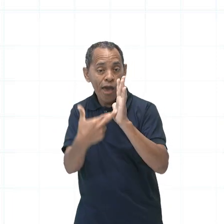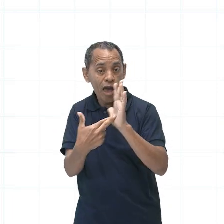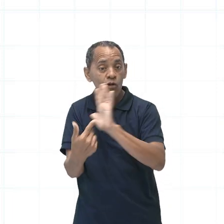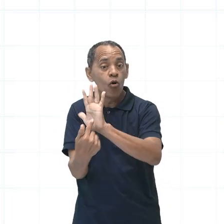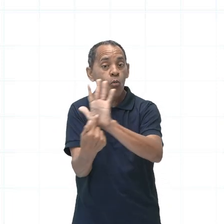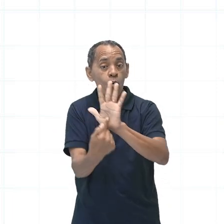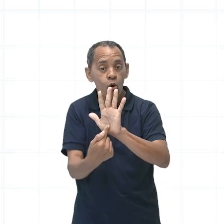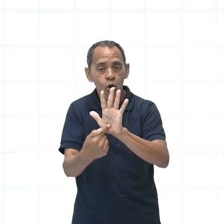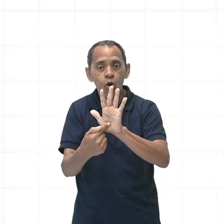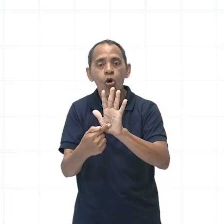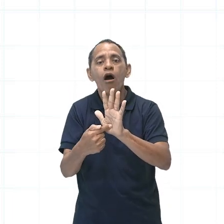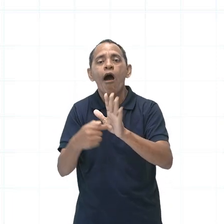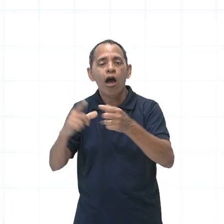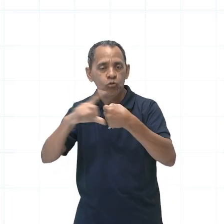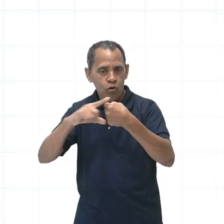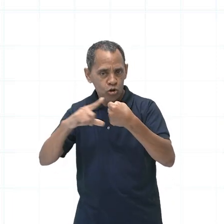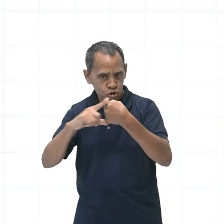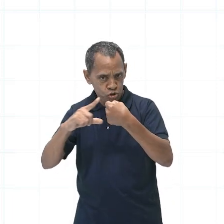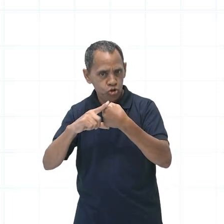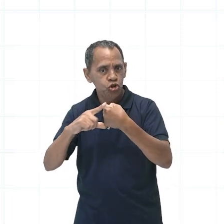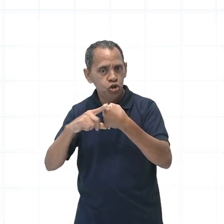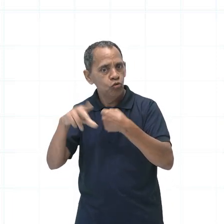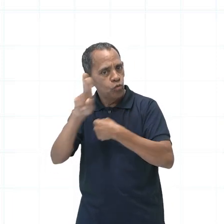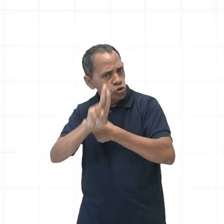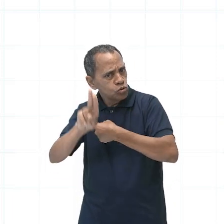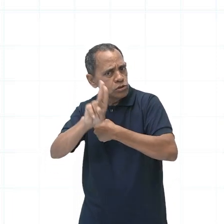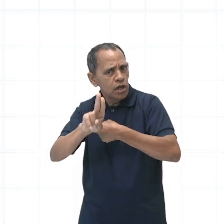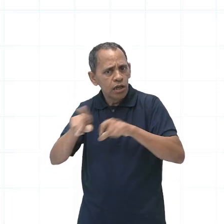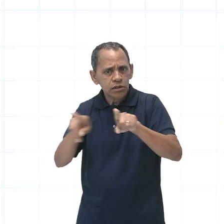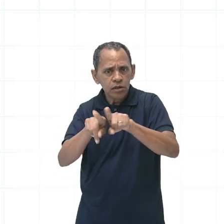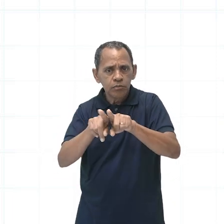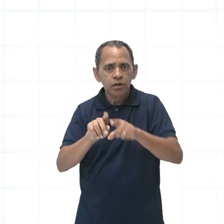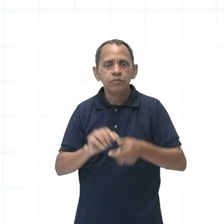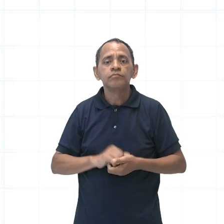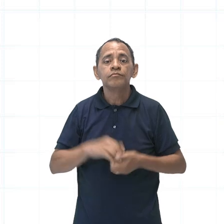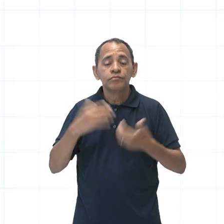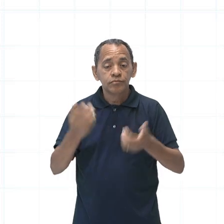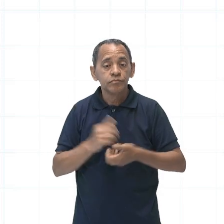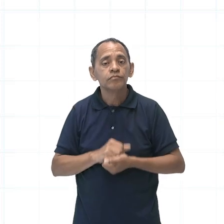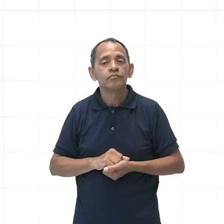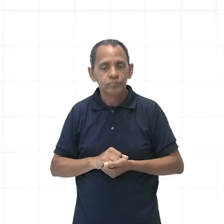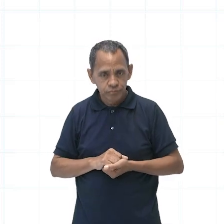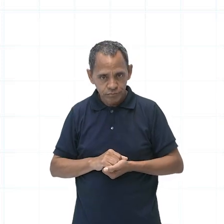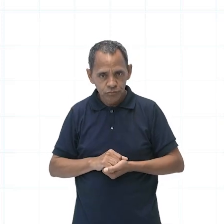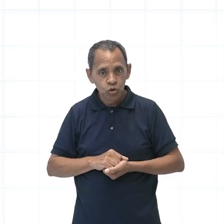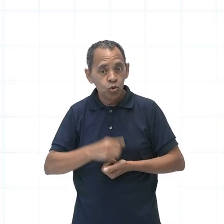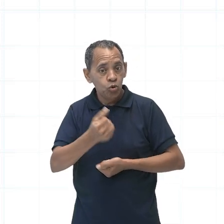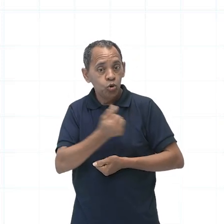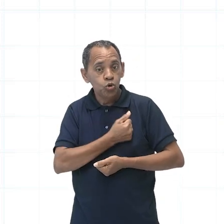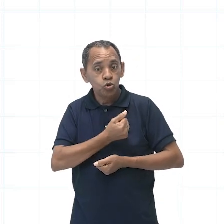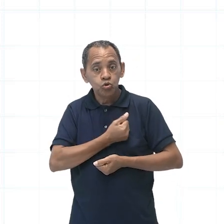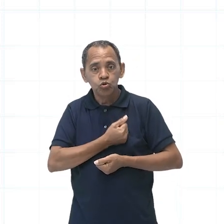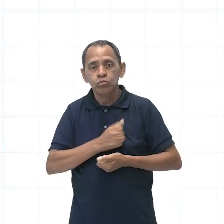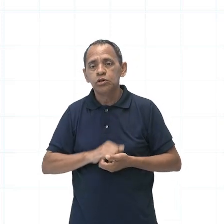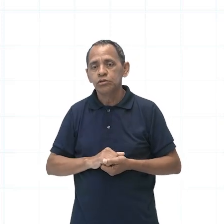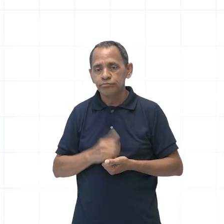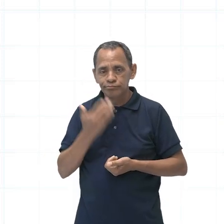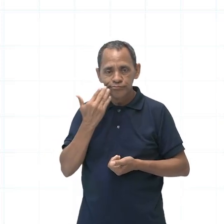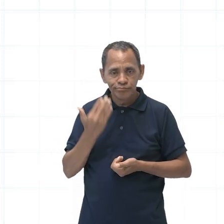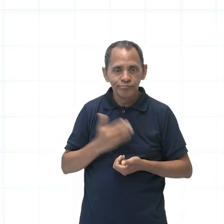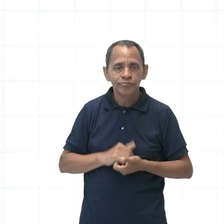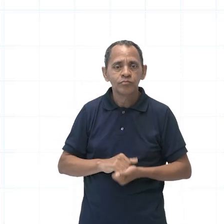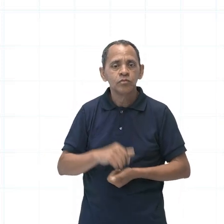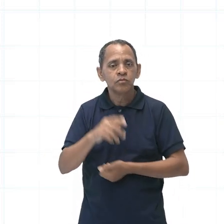artigo, vai ser aplicada. E aí eles vão ser numerados em algarismos romanos. Olha aí, importante